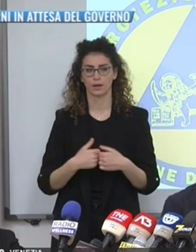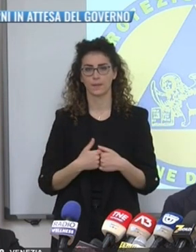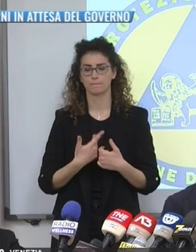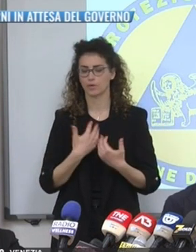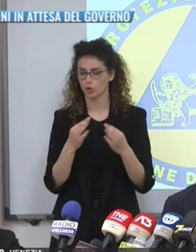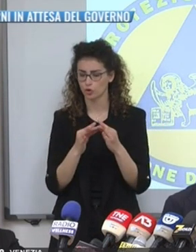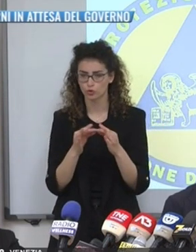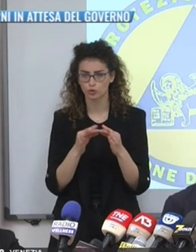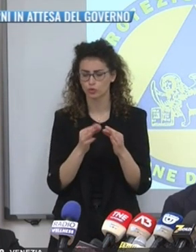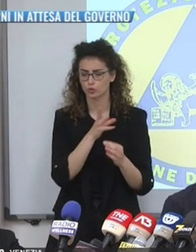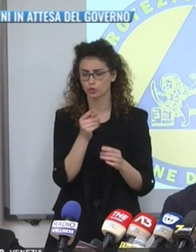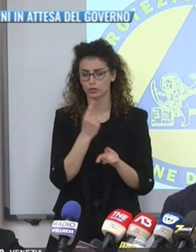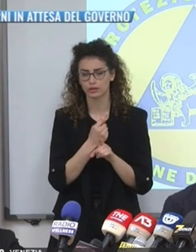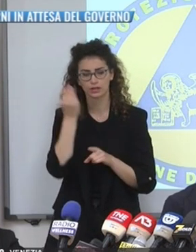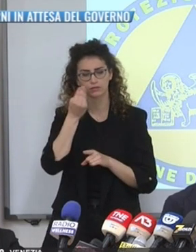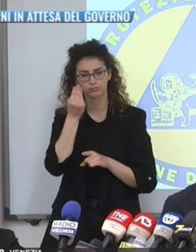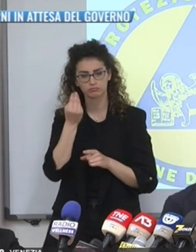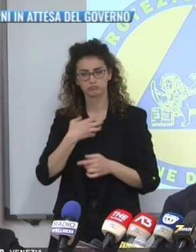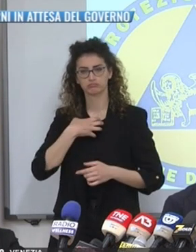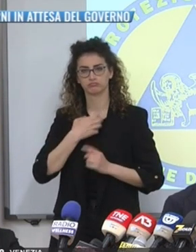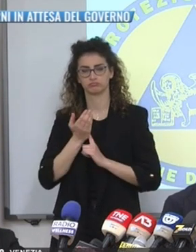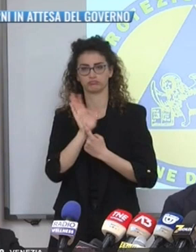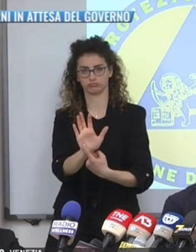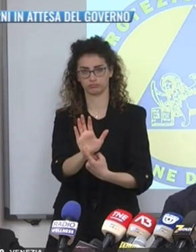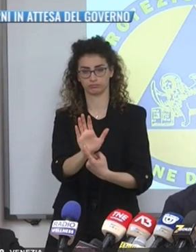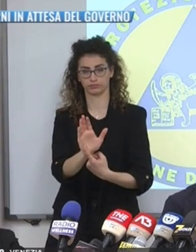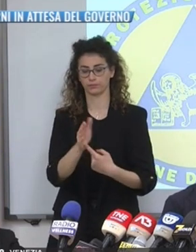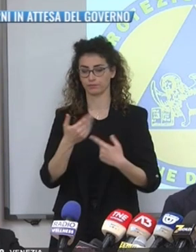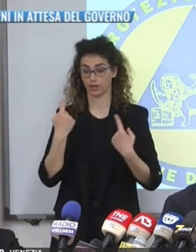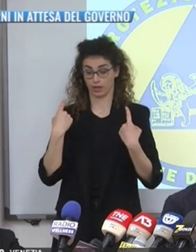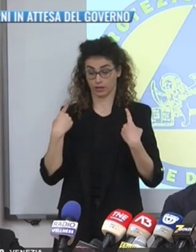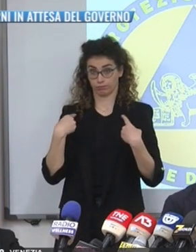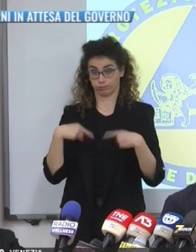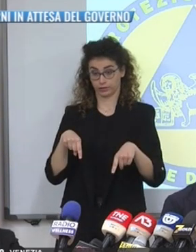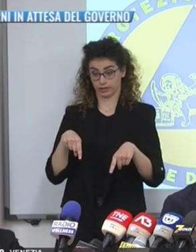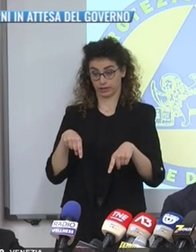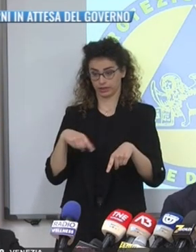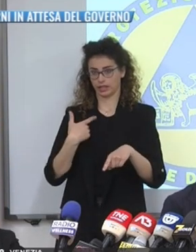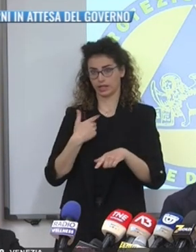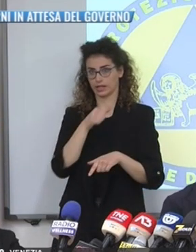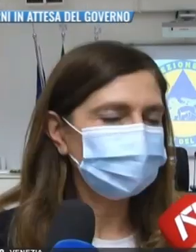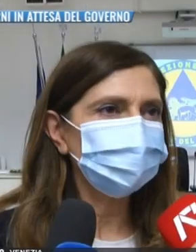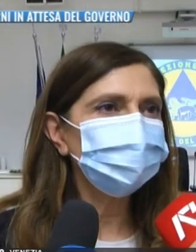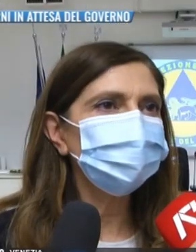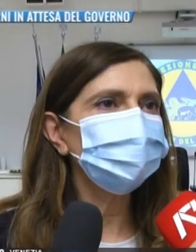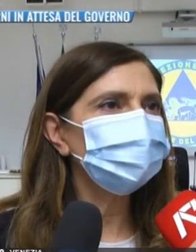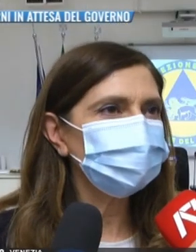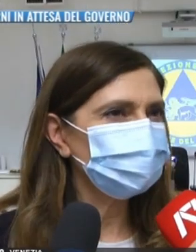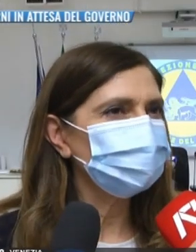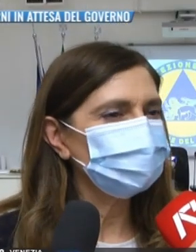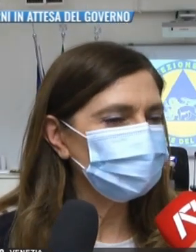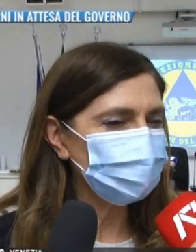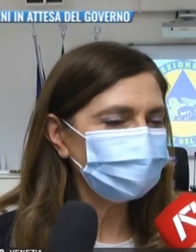ed è giusto che tutti possano esprimere loro idee detto questo dopo bisogna farlo nel rispetto delle regole la dottoressa